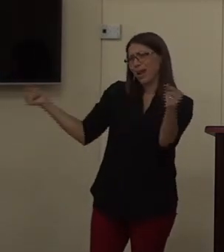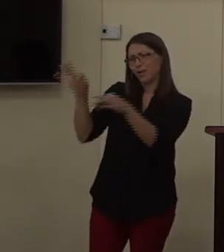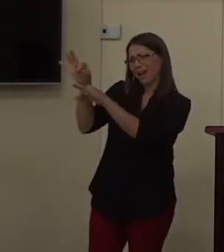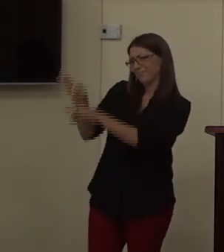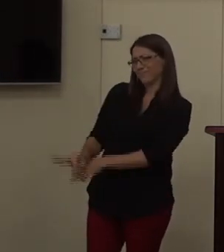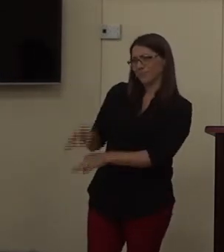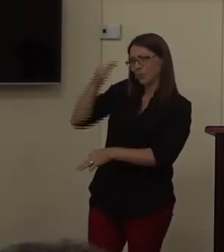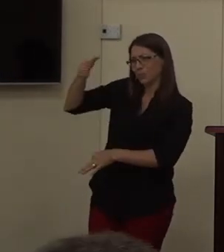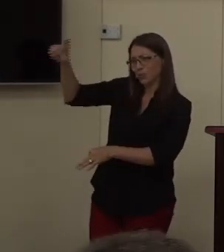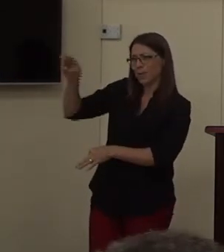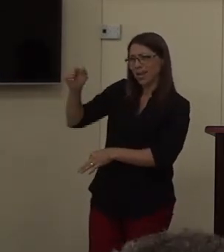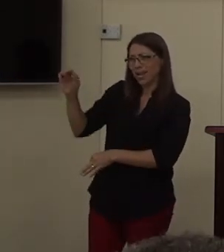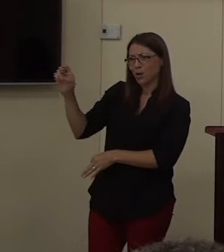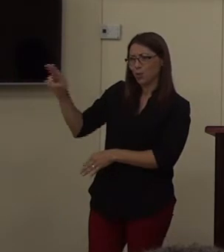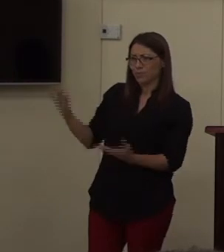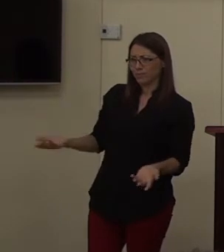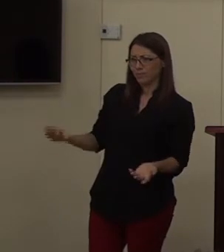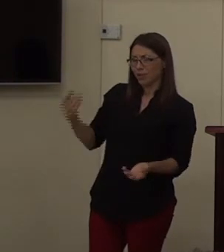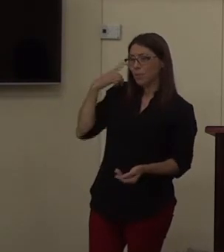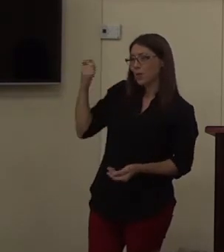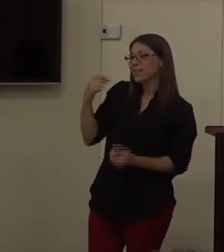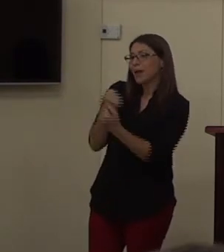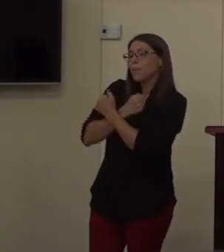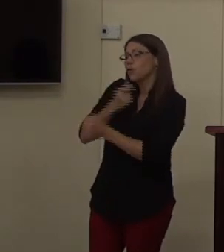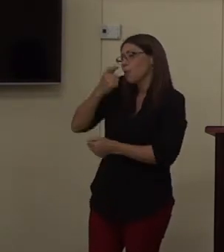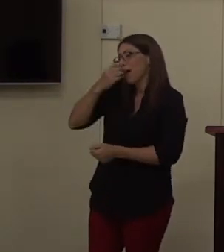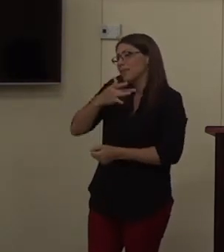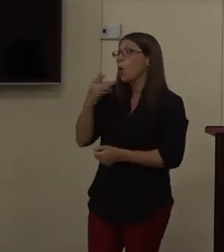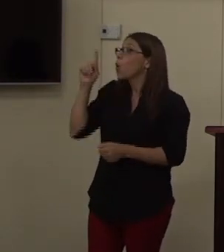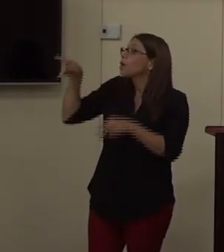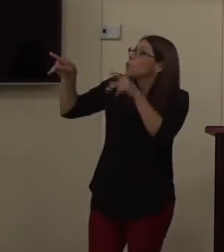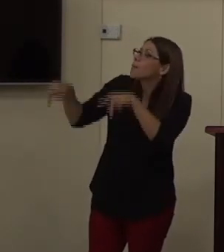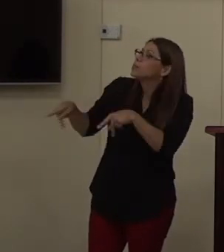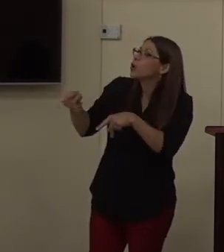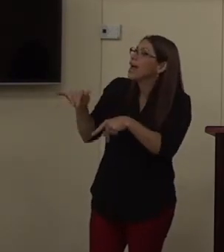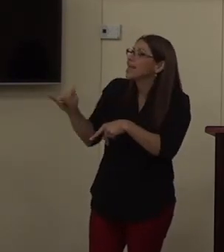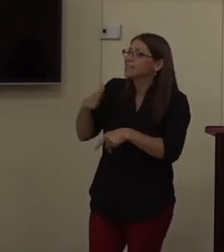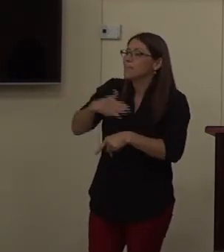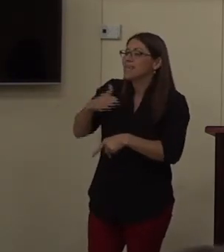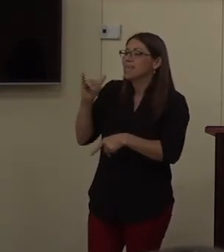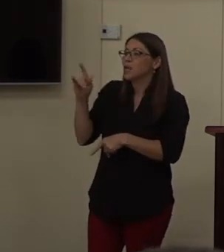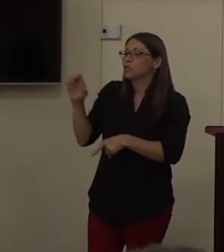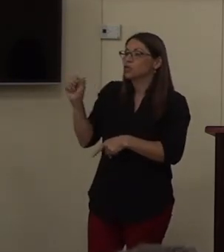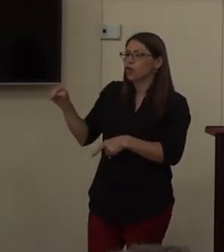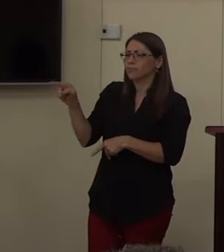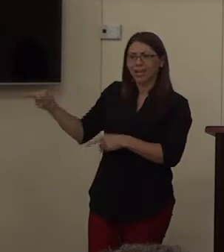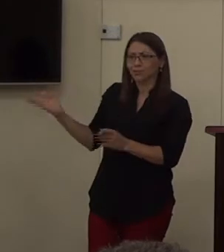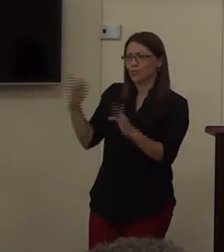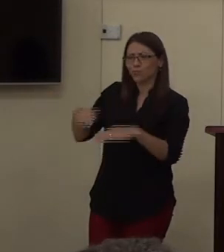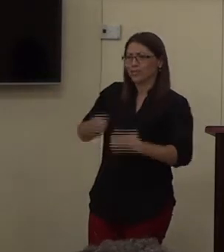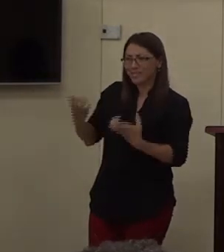romántico, ¿verdad? Porque una persona es mi ilusión, ¿verdad? Eso tampoco existe. Por el que, en el fondo, lo